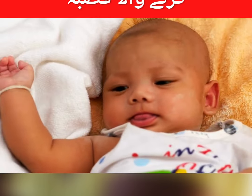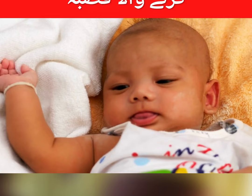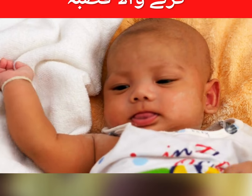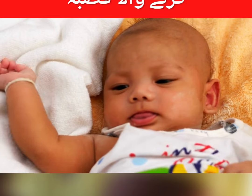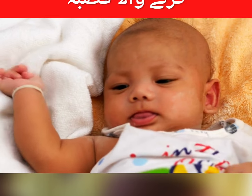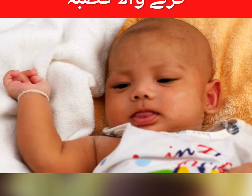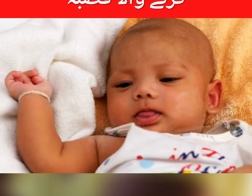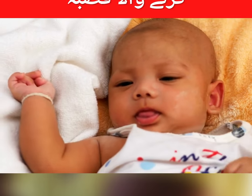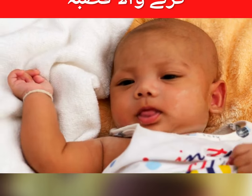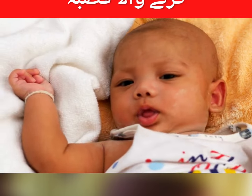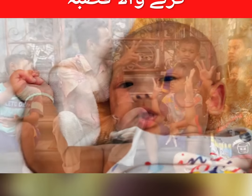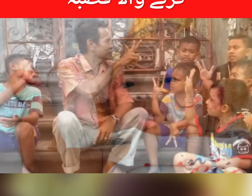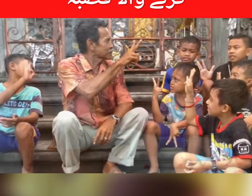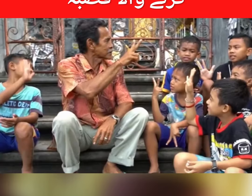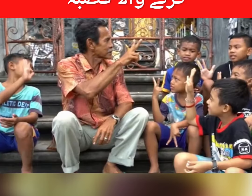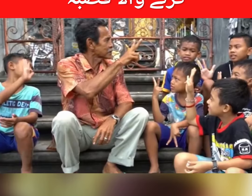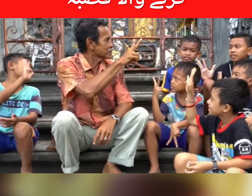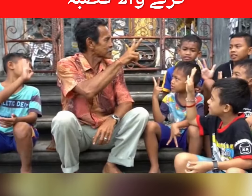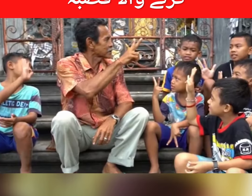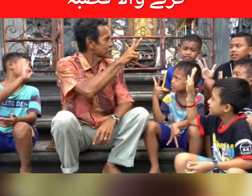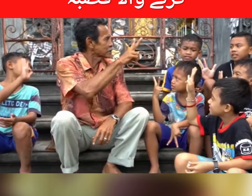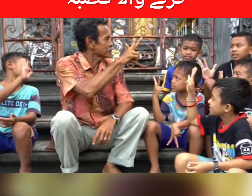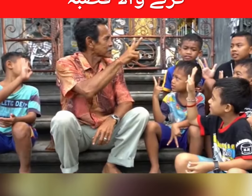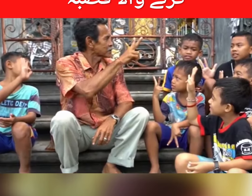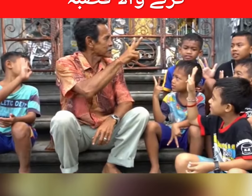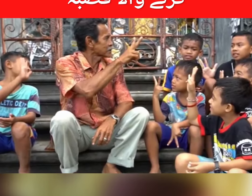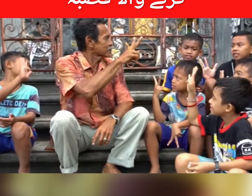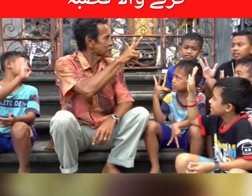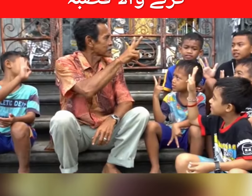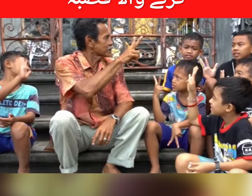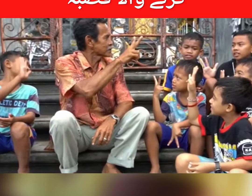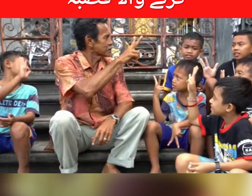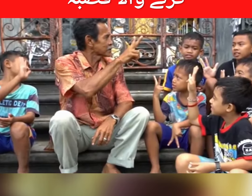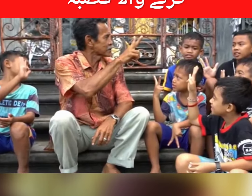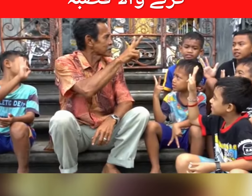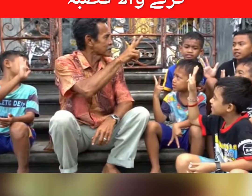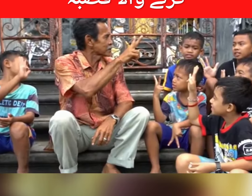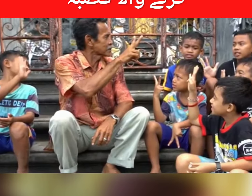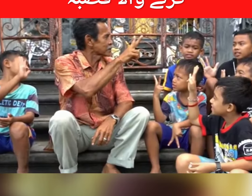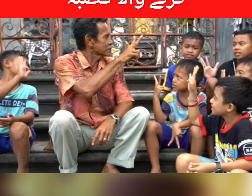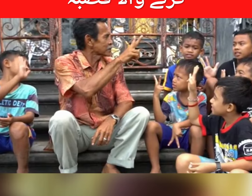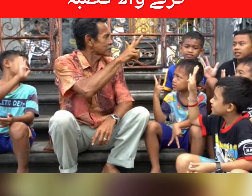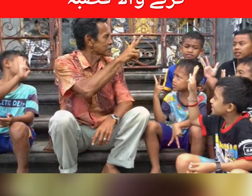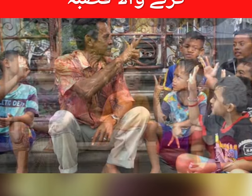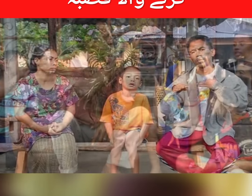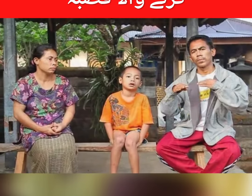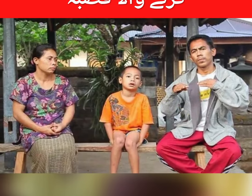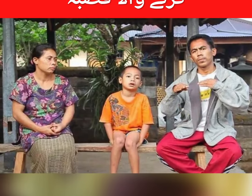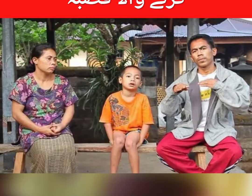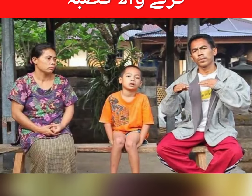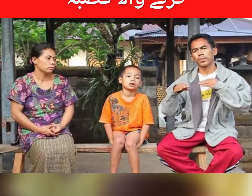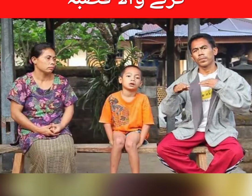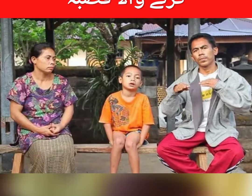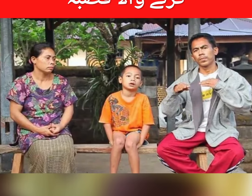के साथ देने में जन्म ले रहे हैं। मकामी अफराद का ख्याल है कि उनकी ये माजूरी दौरे कदीम में किसी की बद्दुआ का नतीजा है,